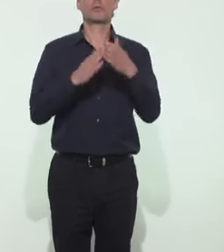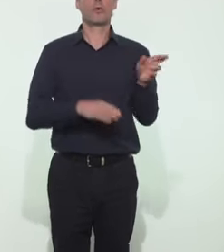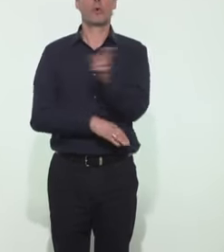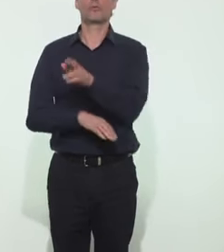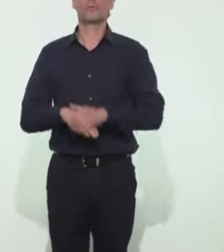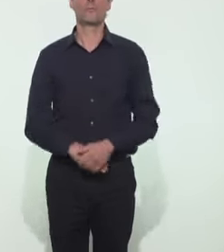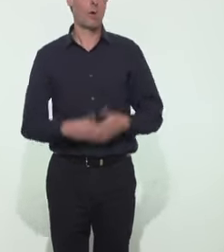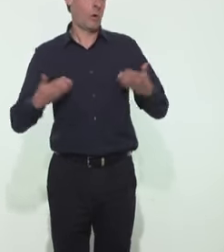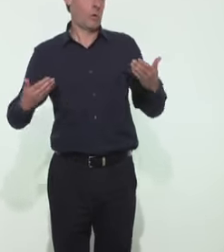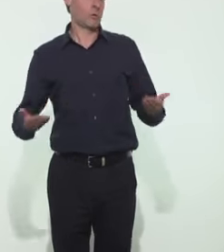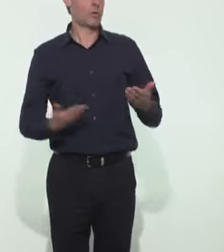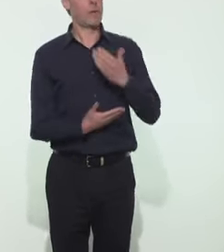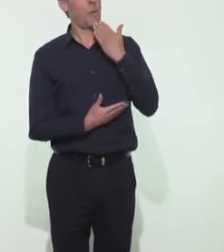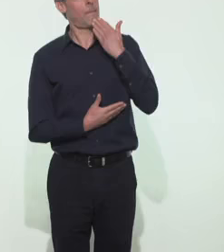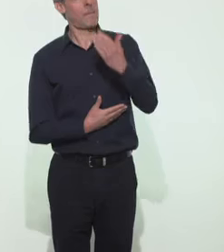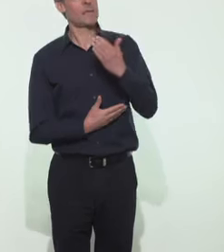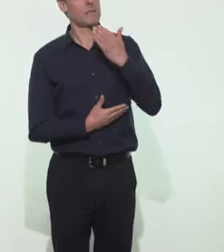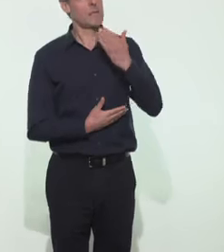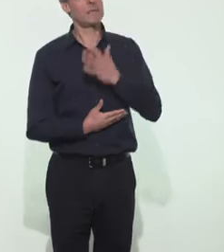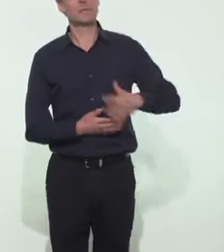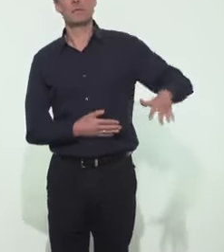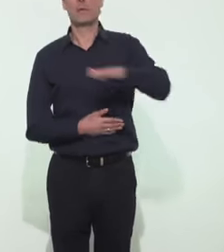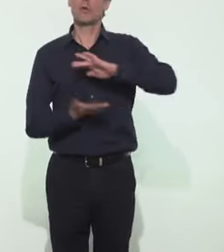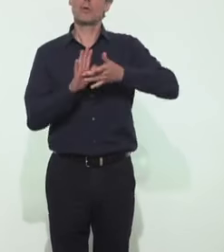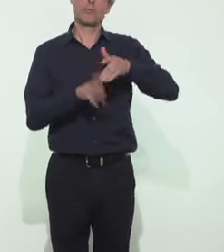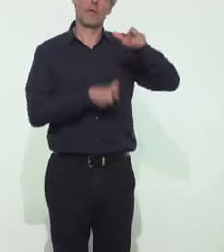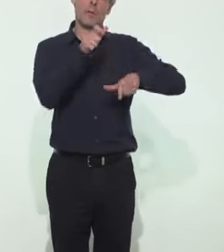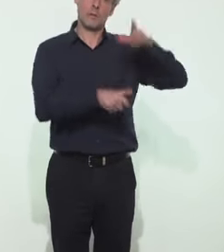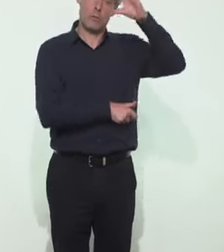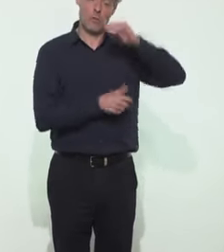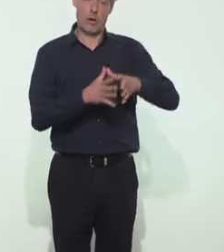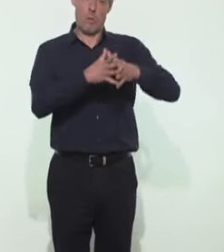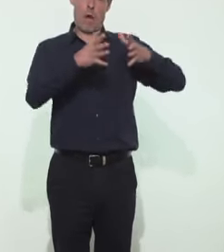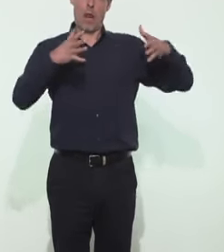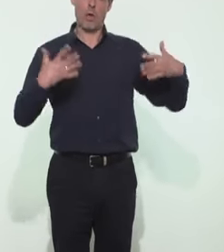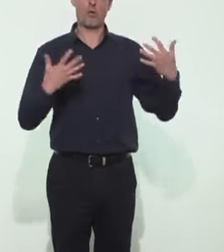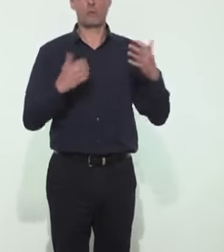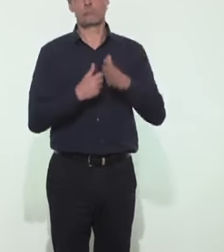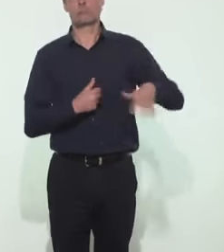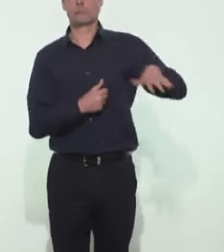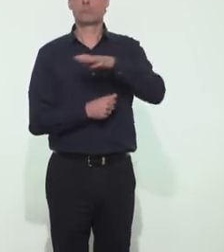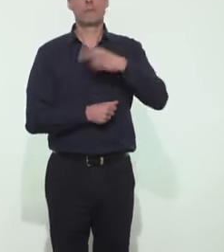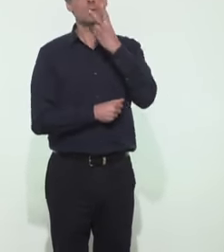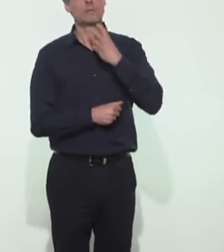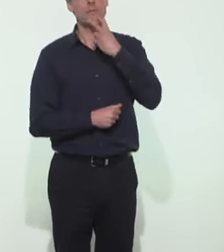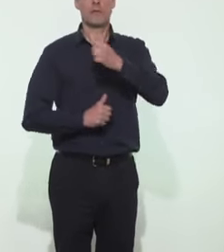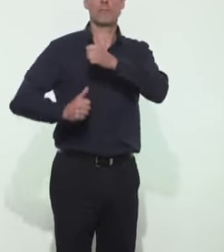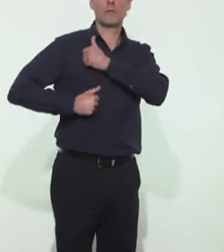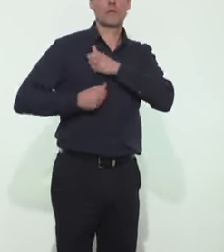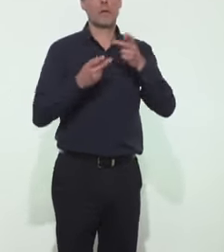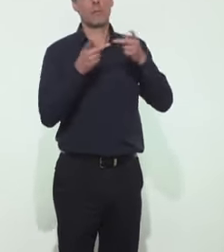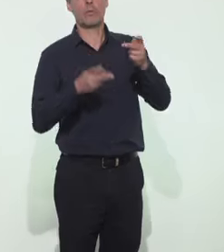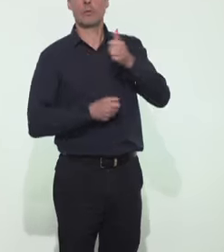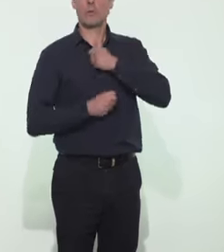ici adresser tous mes remerciements à l'ensemble des professionnels ils sont très nombreux ces professionnels civils militaires publics et